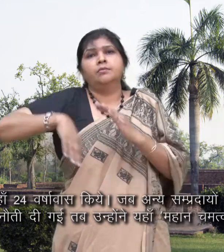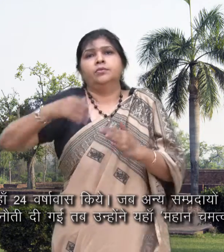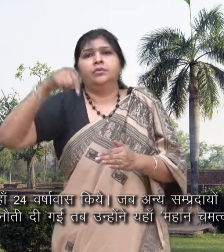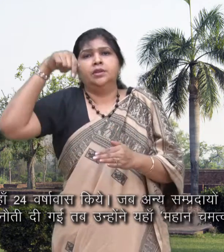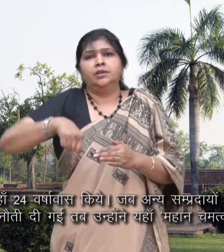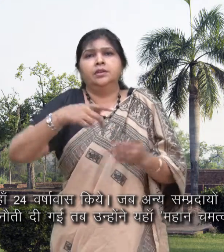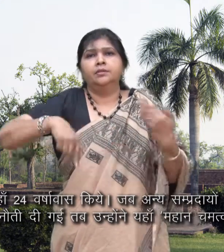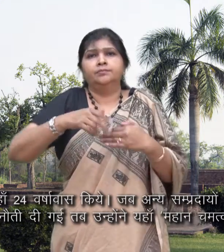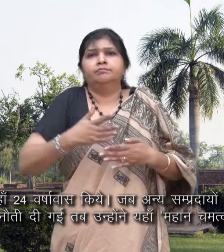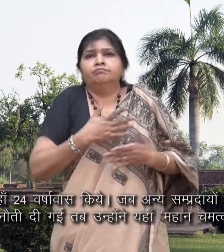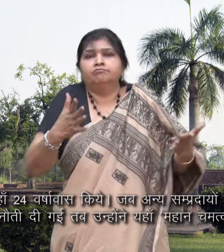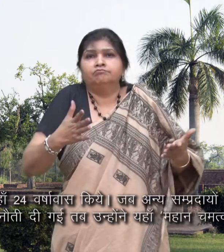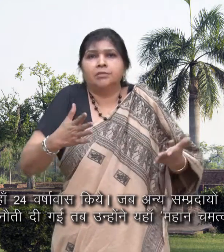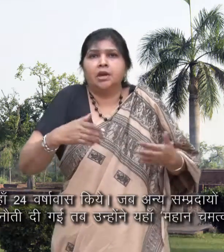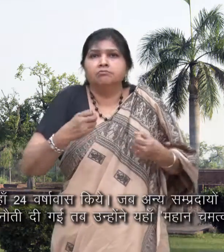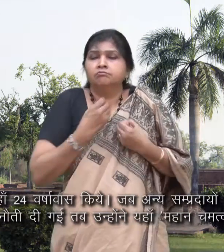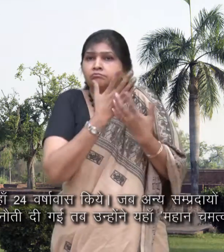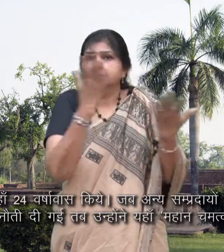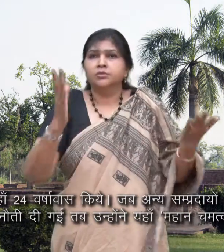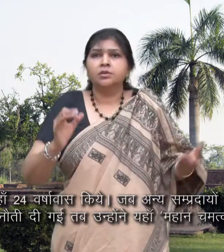यहां महान चमत्कार भी दिखाया।